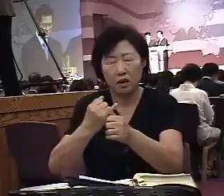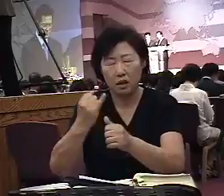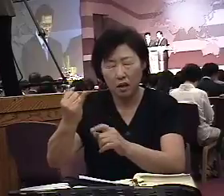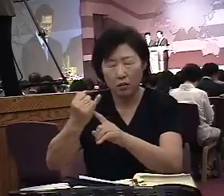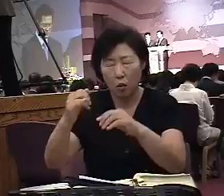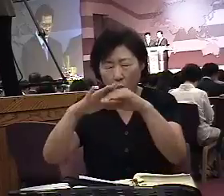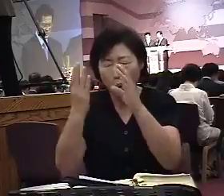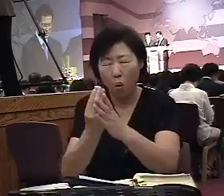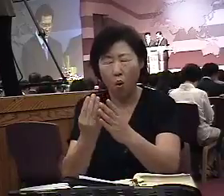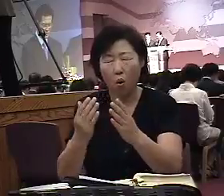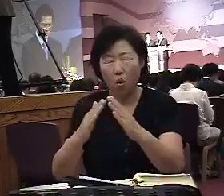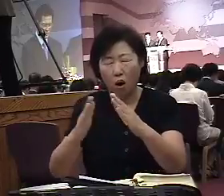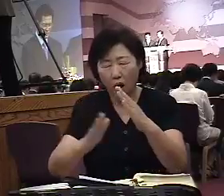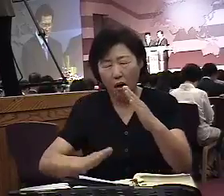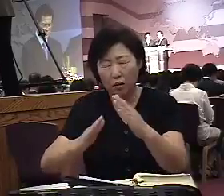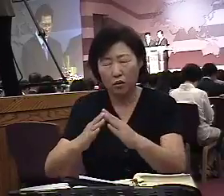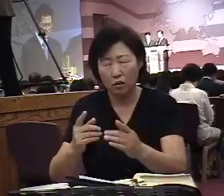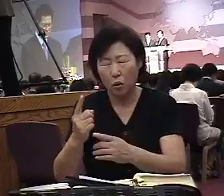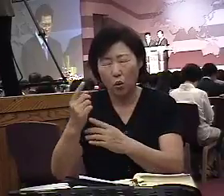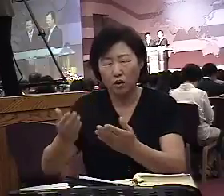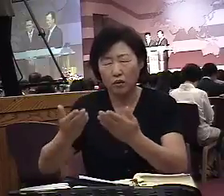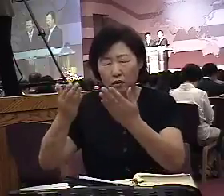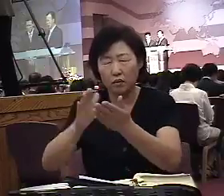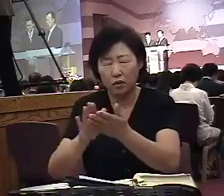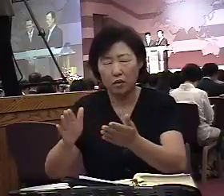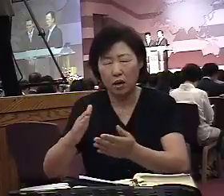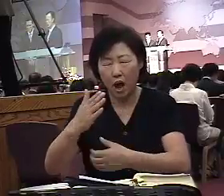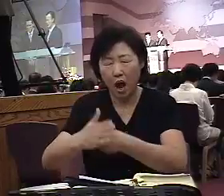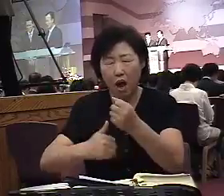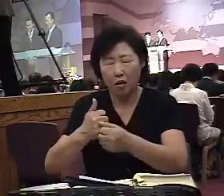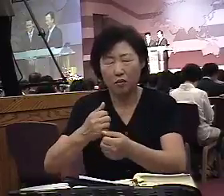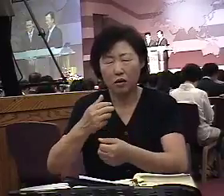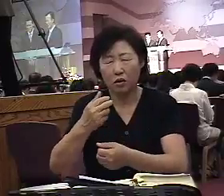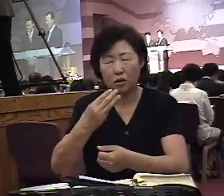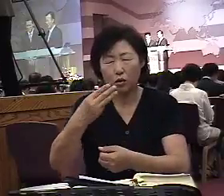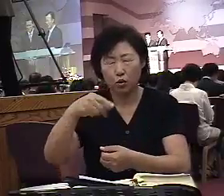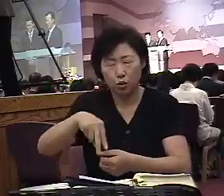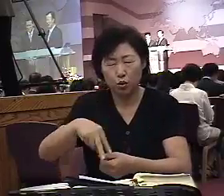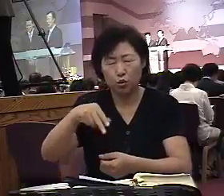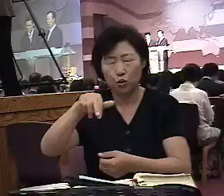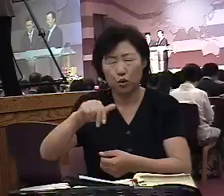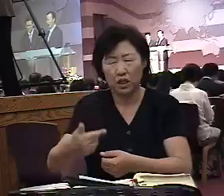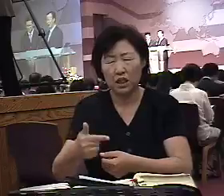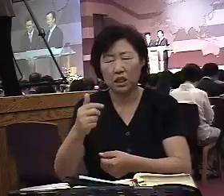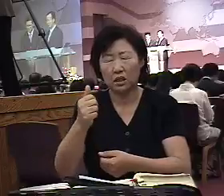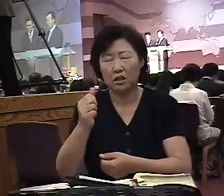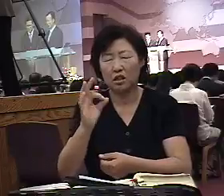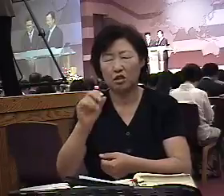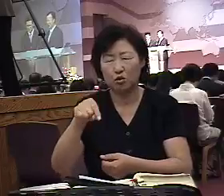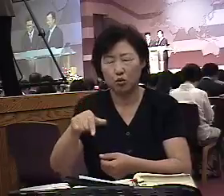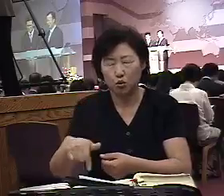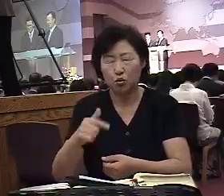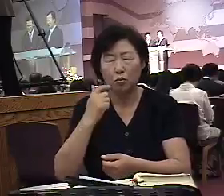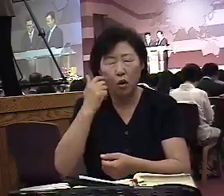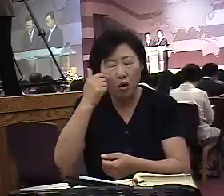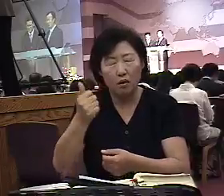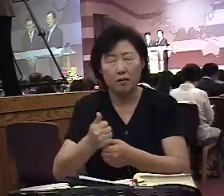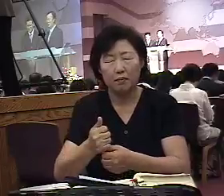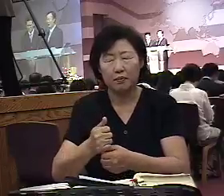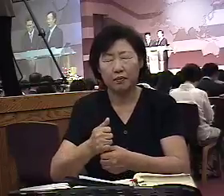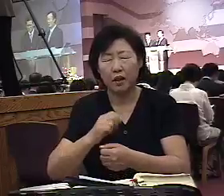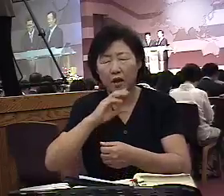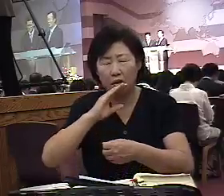가족을 올려드리옵나이다. 하나님, 우리 유지룡 목사님을 통하여 사월교회를 비롯하여